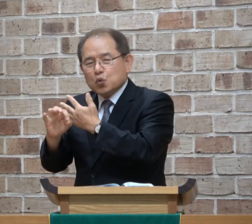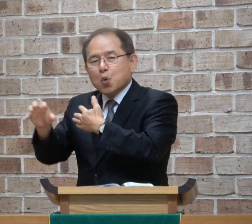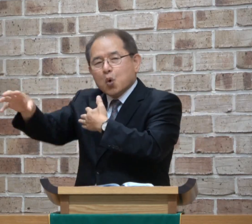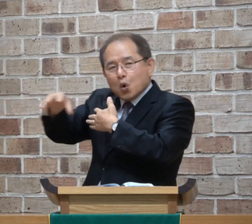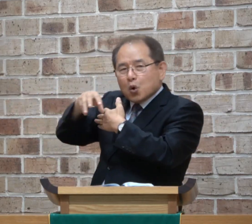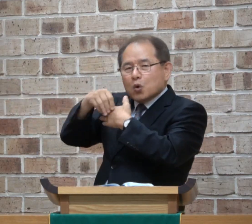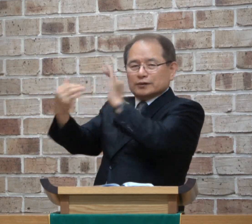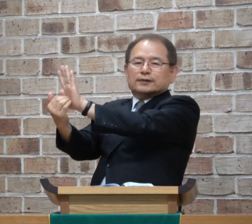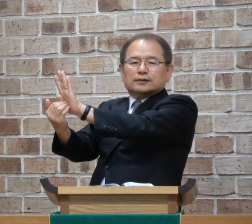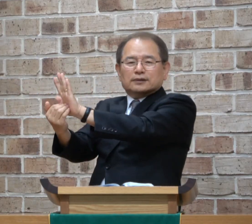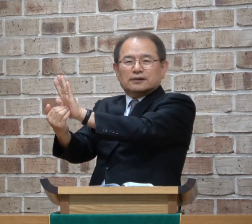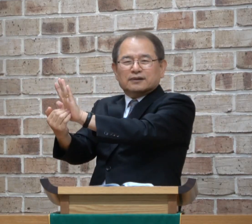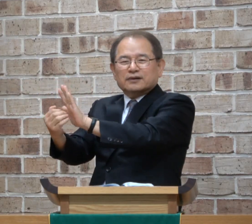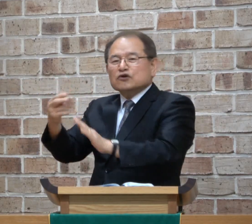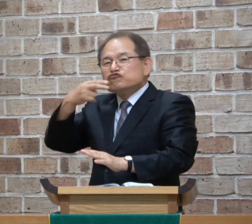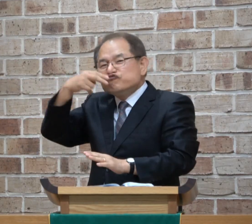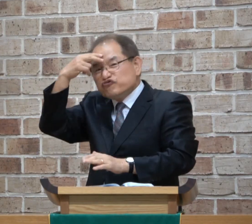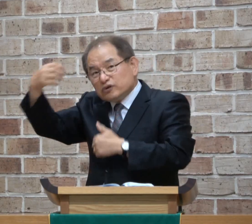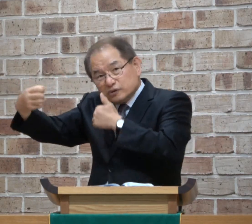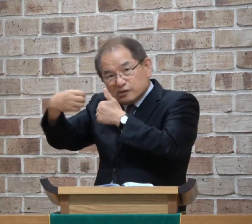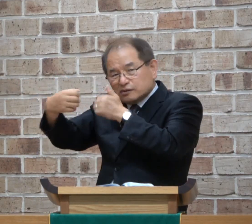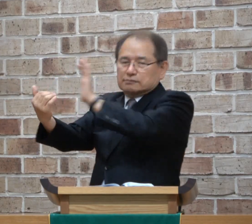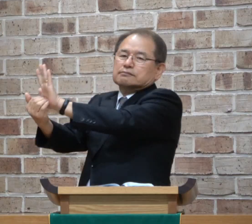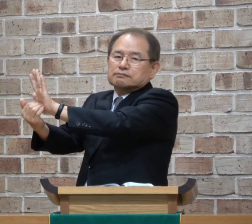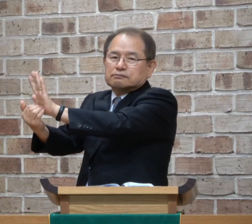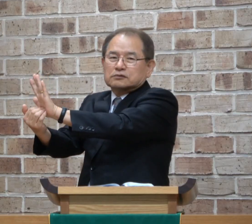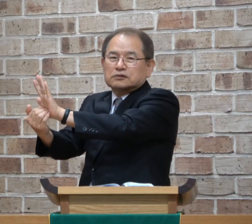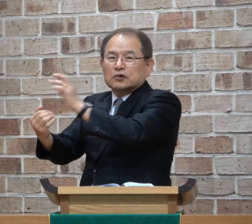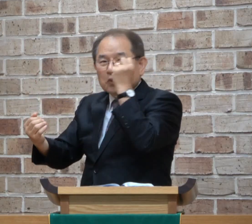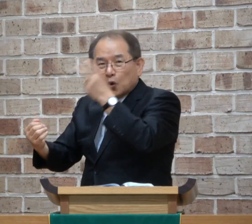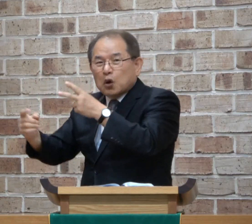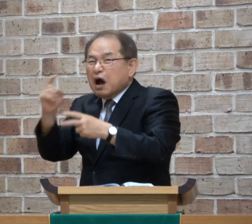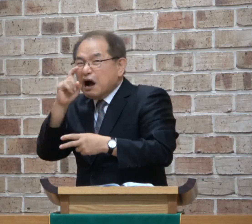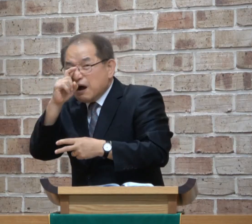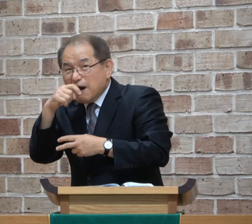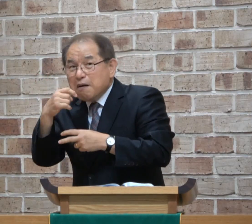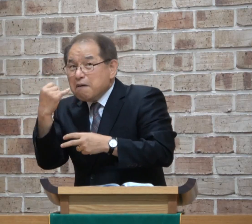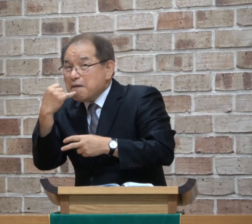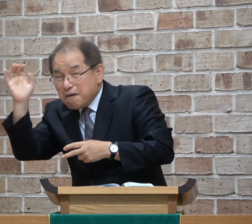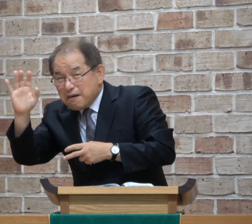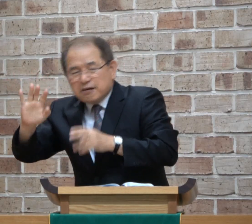우리가 누구를 만나든지 세속에 물들지 아니하도록 내 자신을 지켜나가는 것입니다.